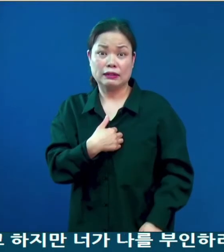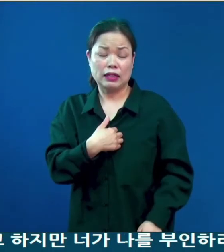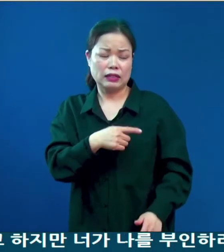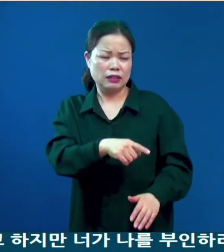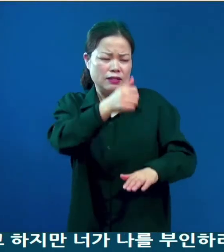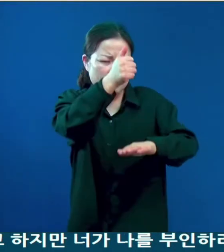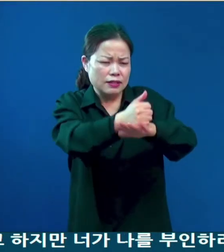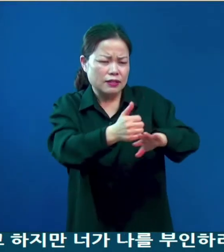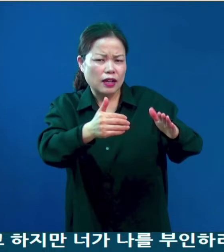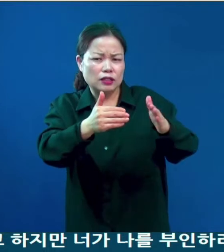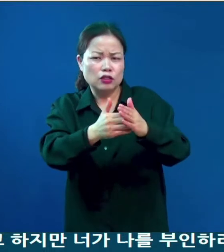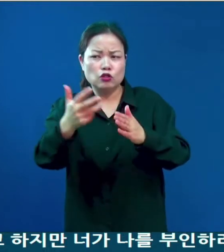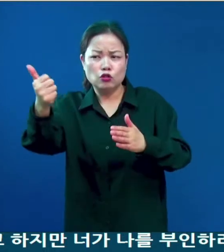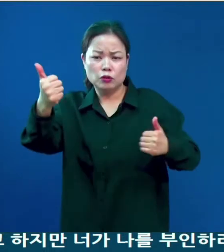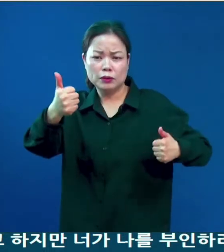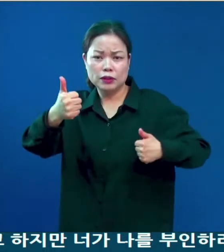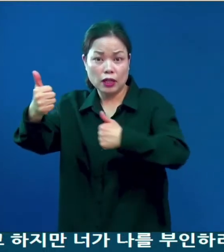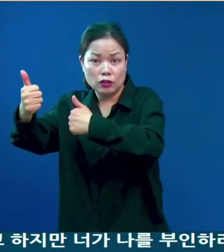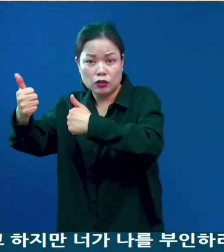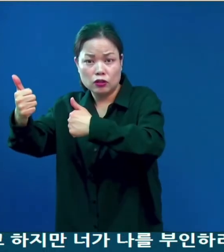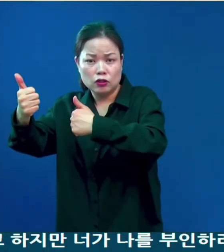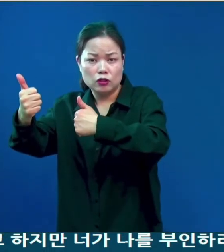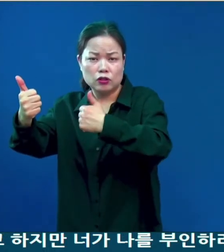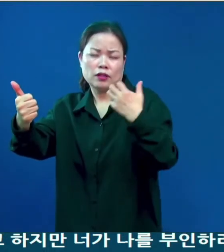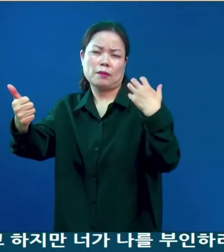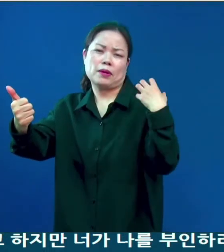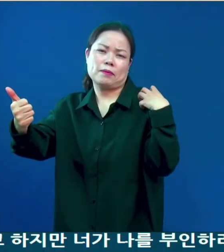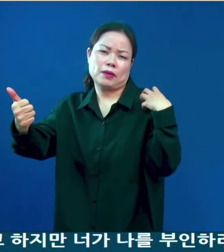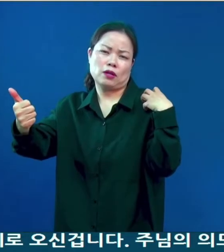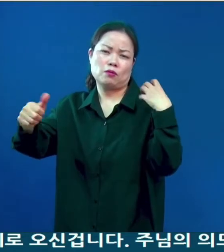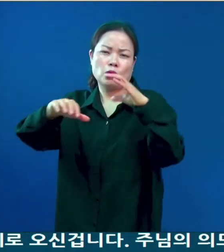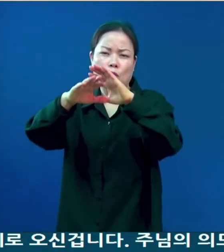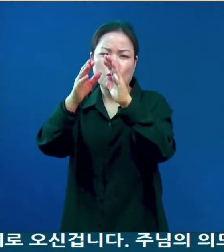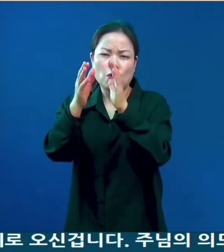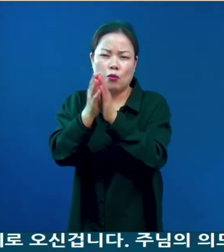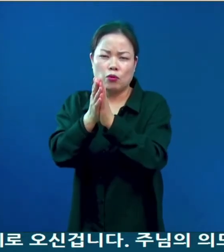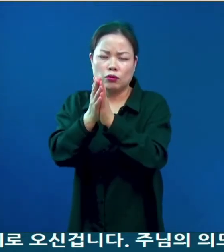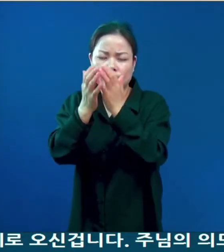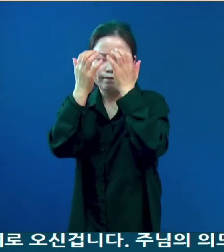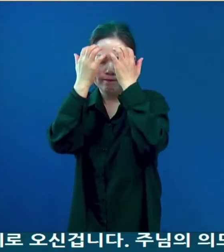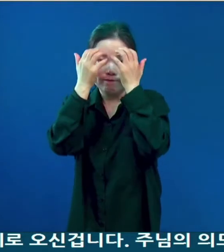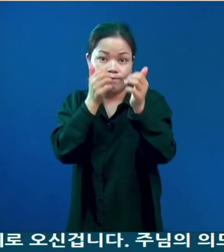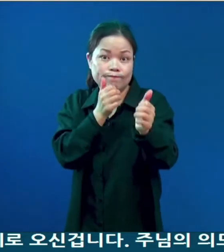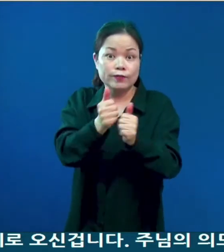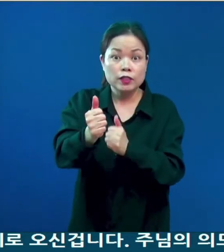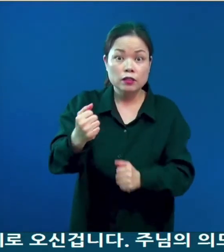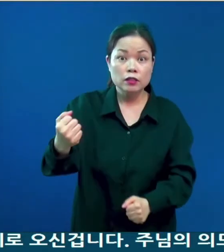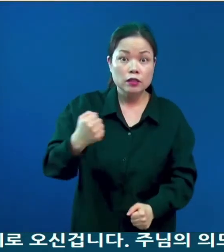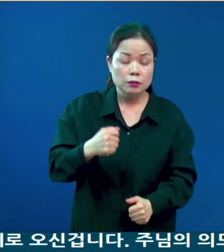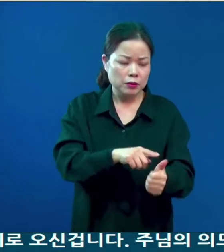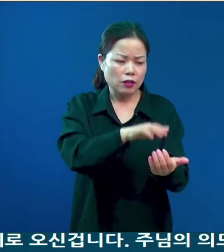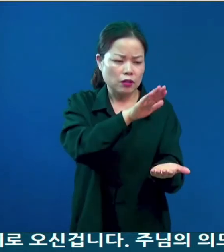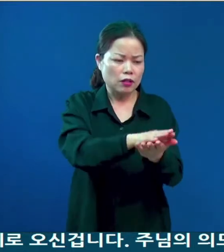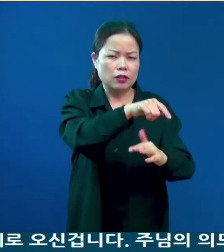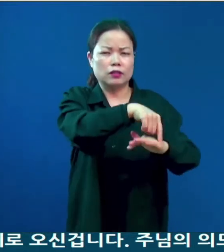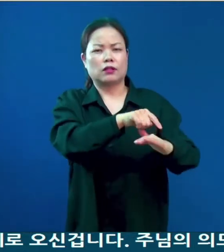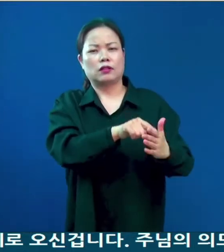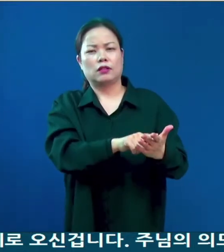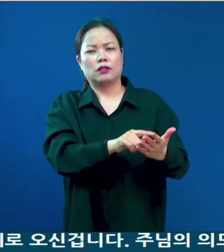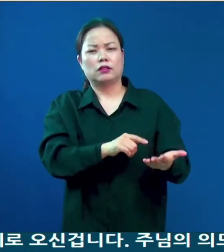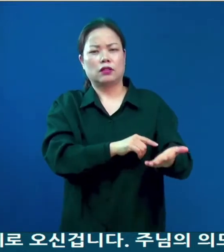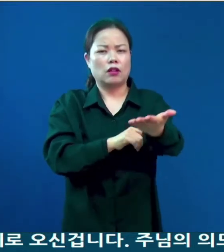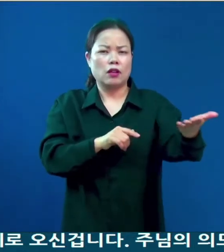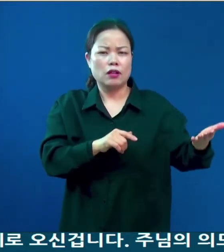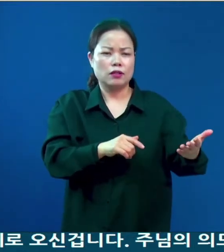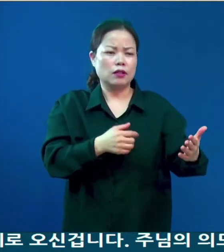너가 끝까지 나를 따르고 죽기까지 사명 감당하고 그 모든 숱한 고난들을 이기는 힘은 너의 열정, 너의 각오,